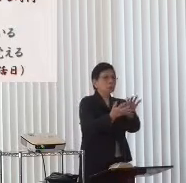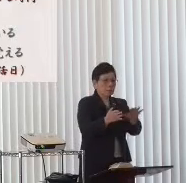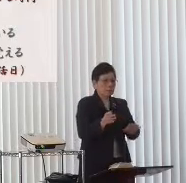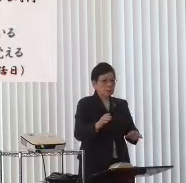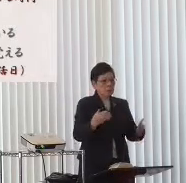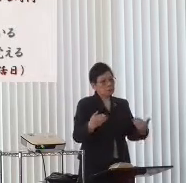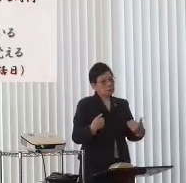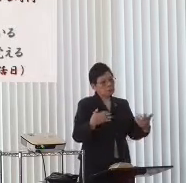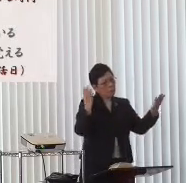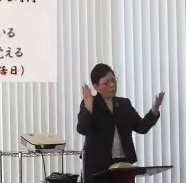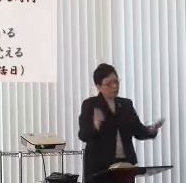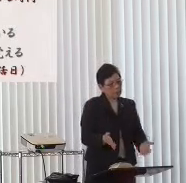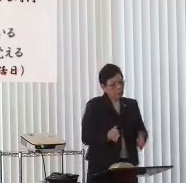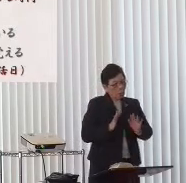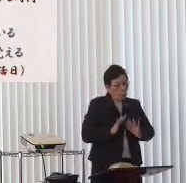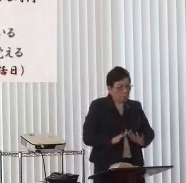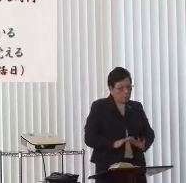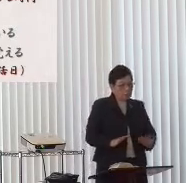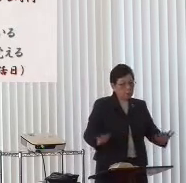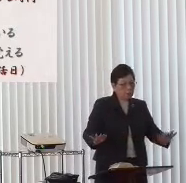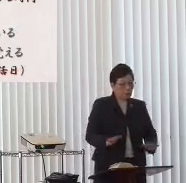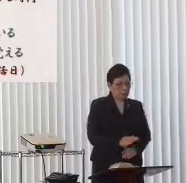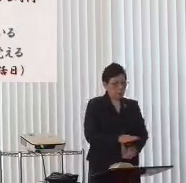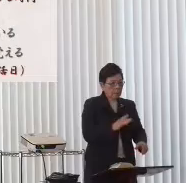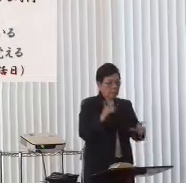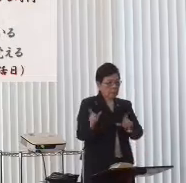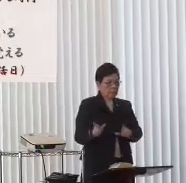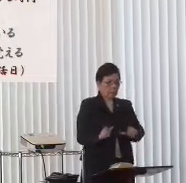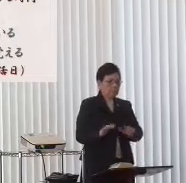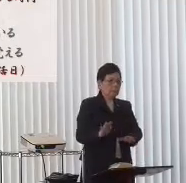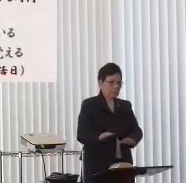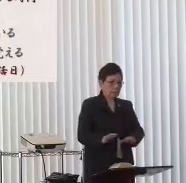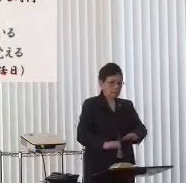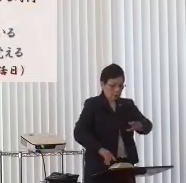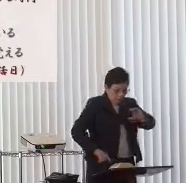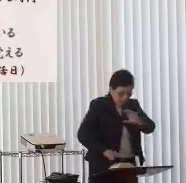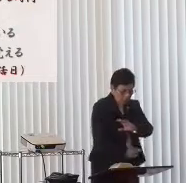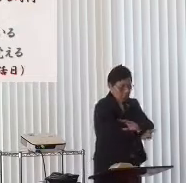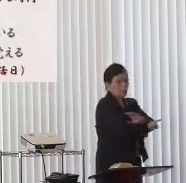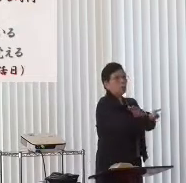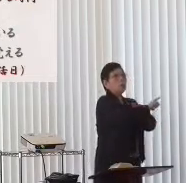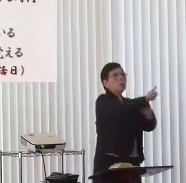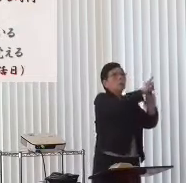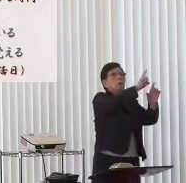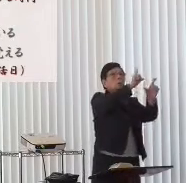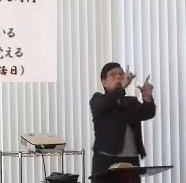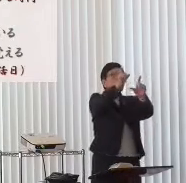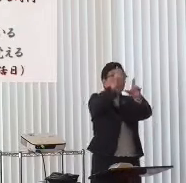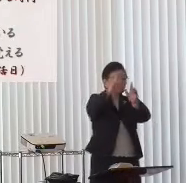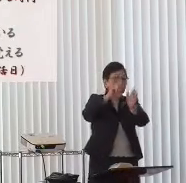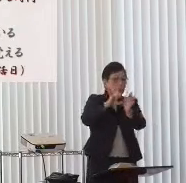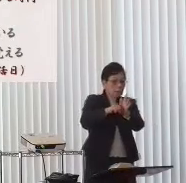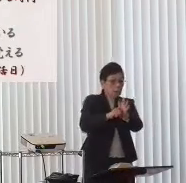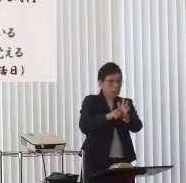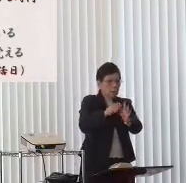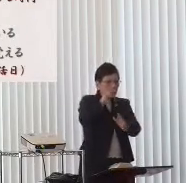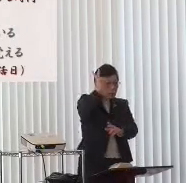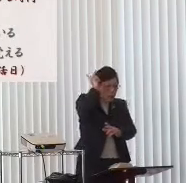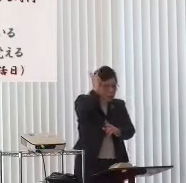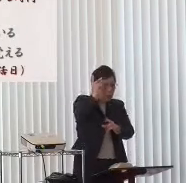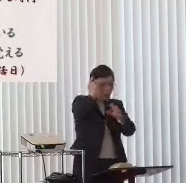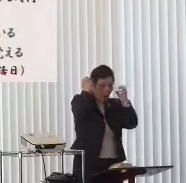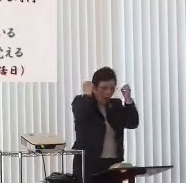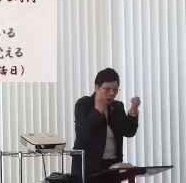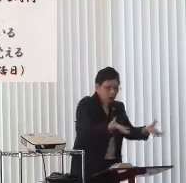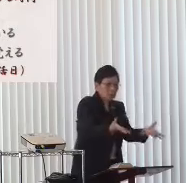です。朝太陽が昇るときに、神様の新しい、憐れみ、